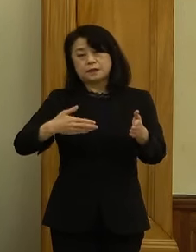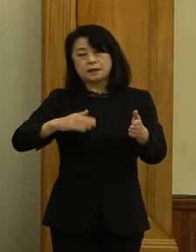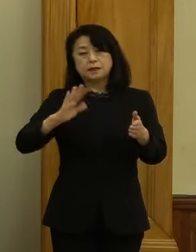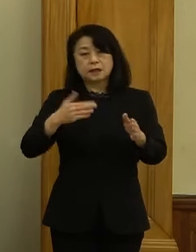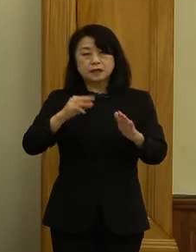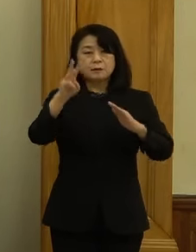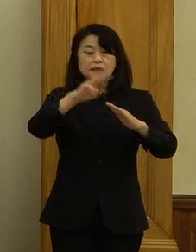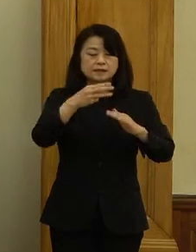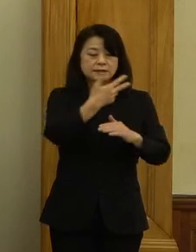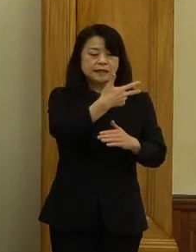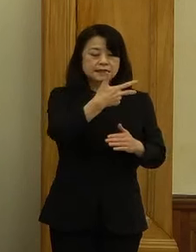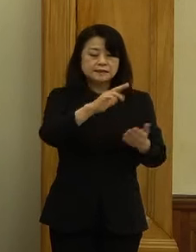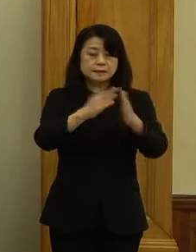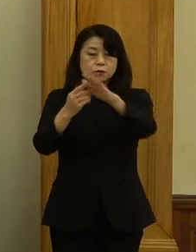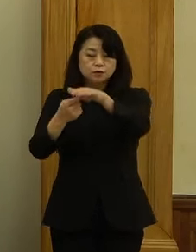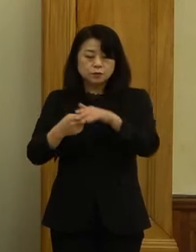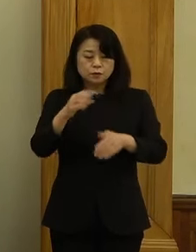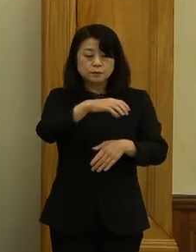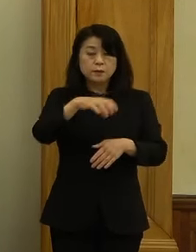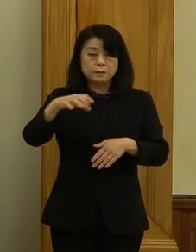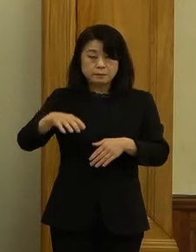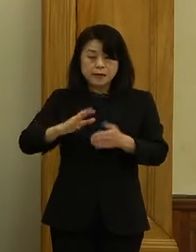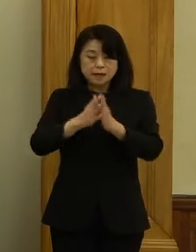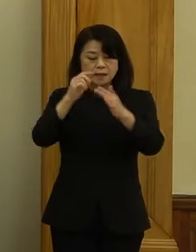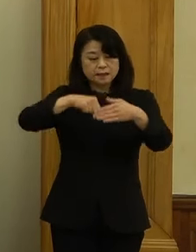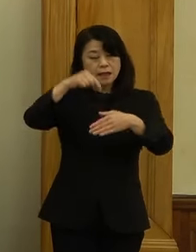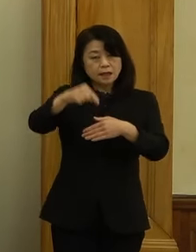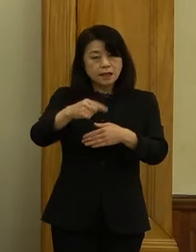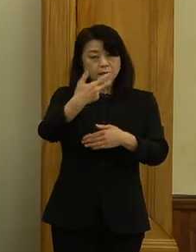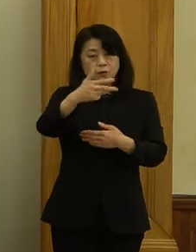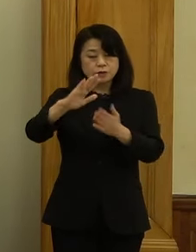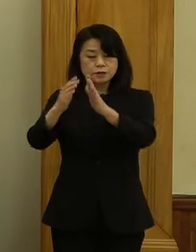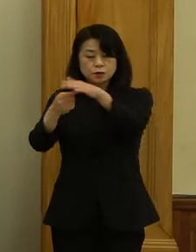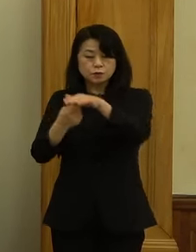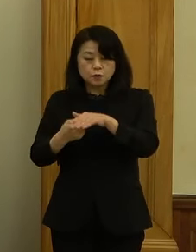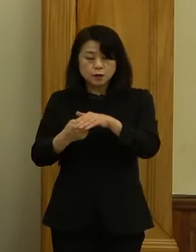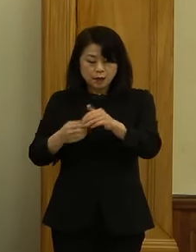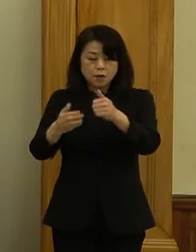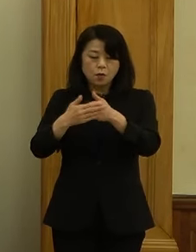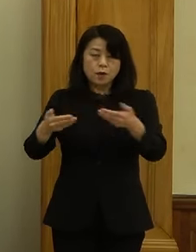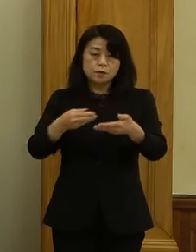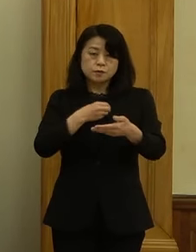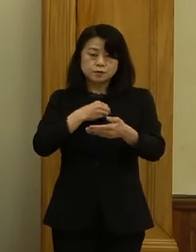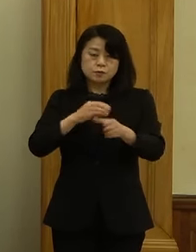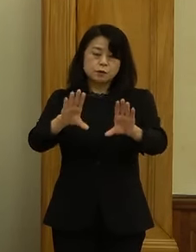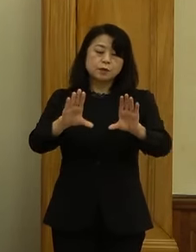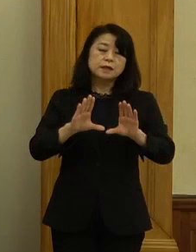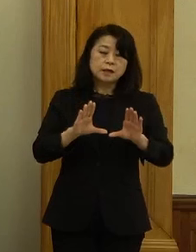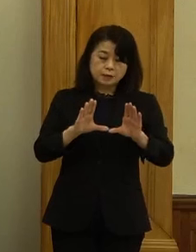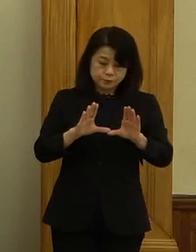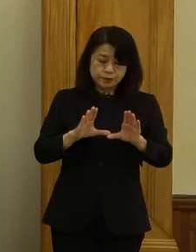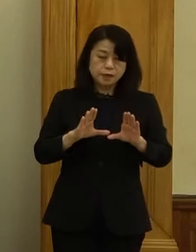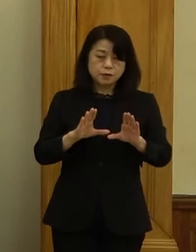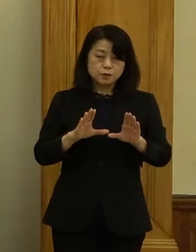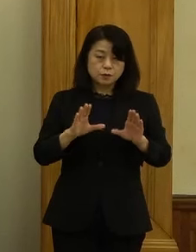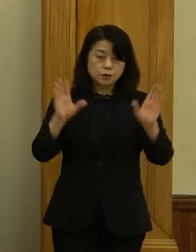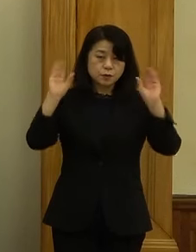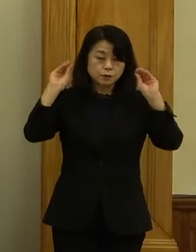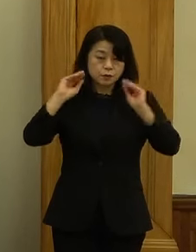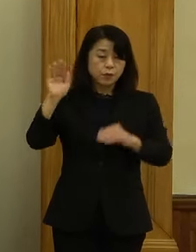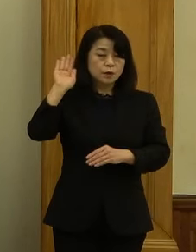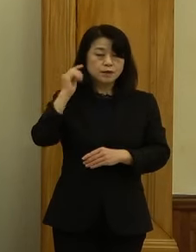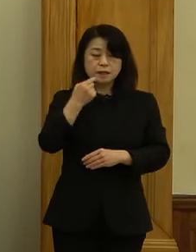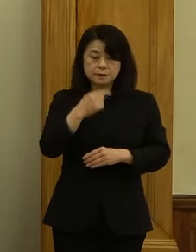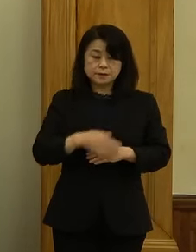被災市町村では県内外の市町村から応援職員を受け入れているという風にお聞きしますまこれは